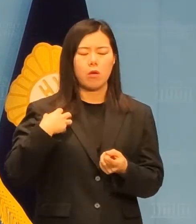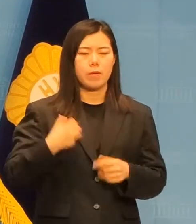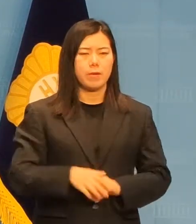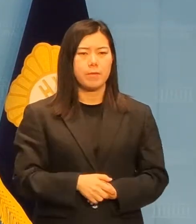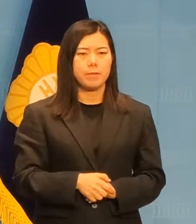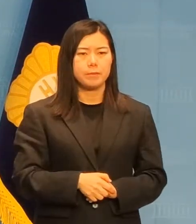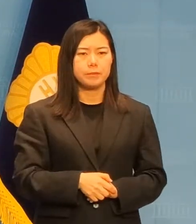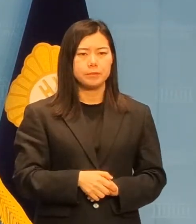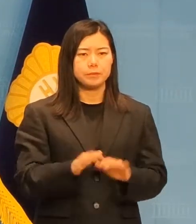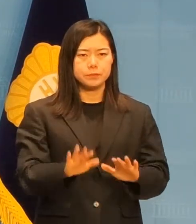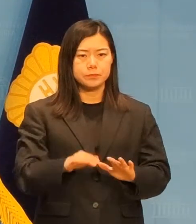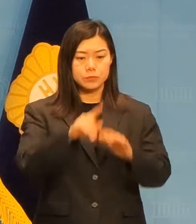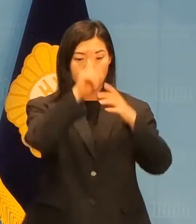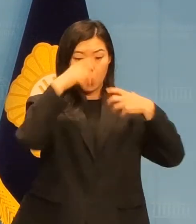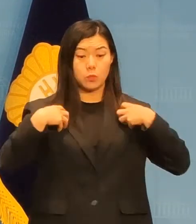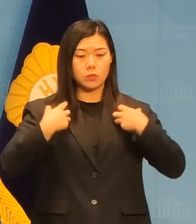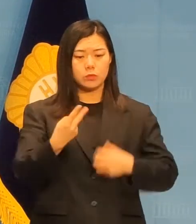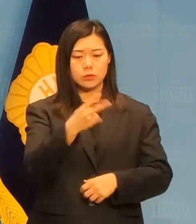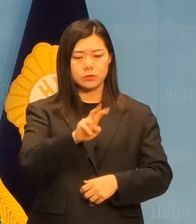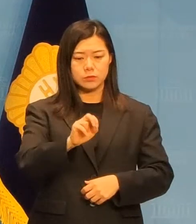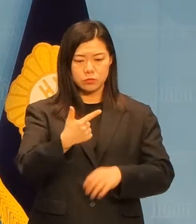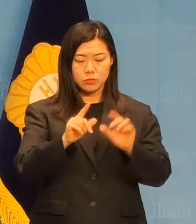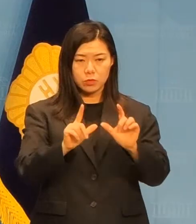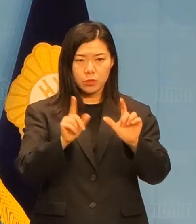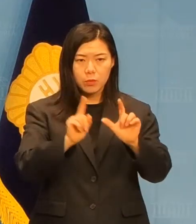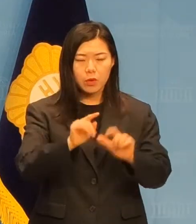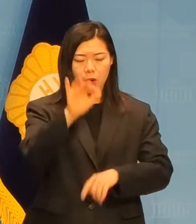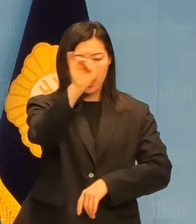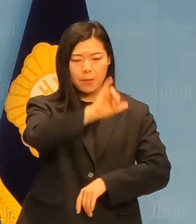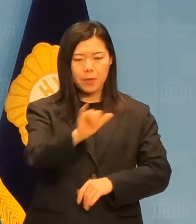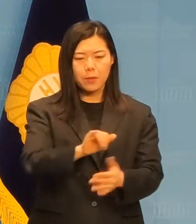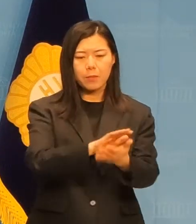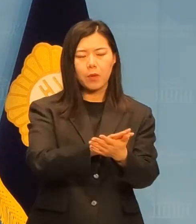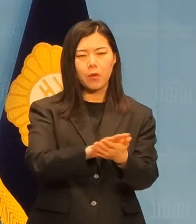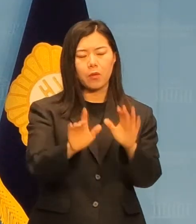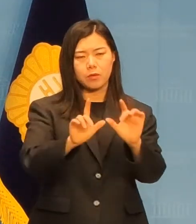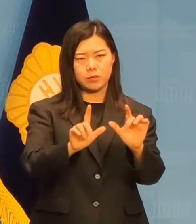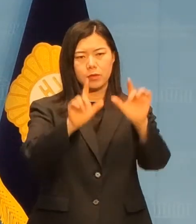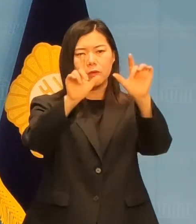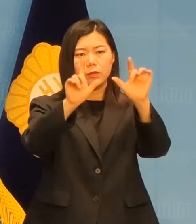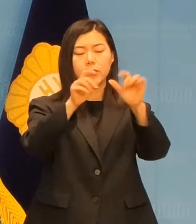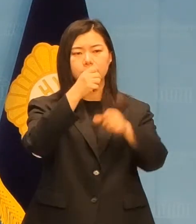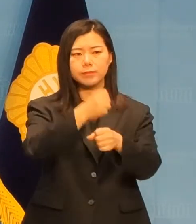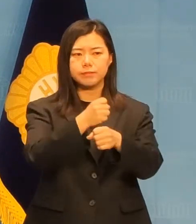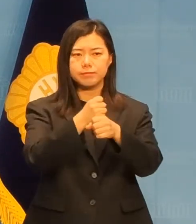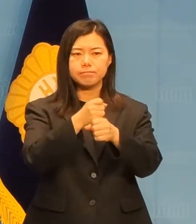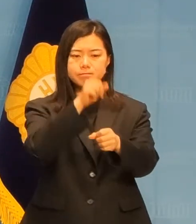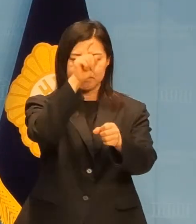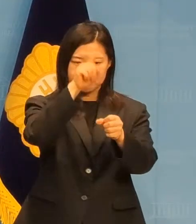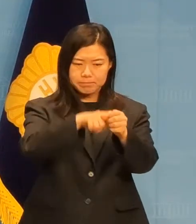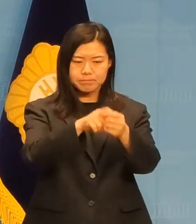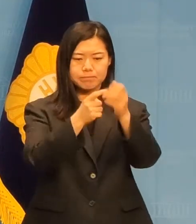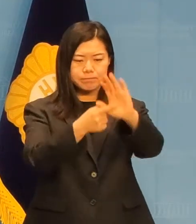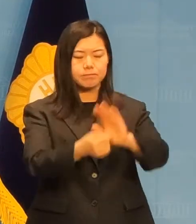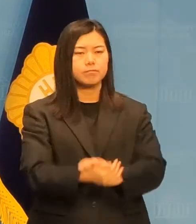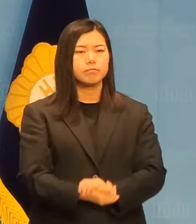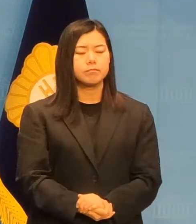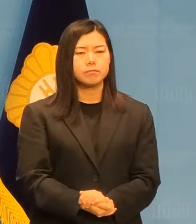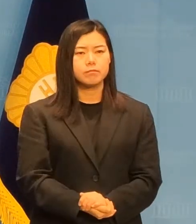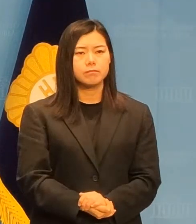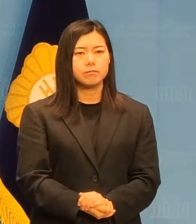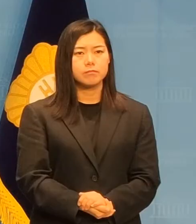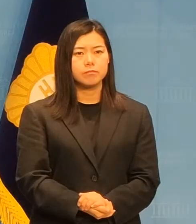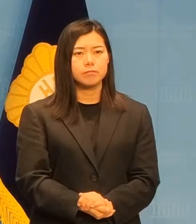이미 2026년을 한반도 평화 공존의 원년으로 만들겠다는 목표를 제시했습니다.